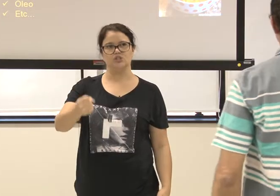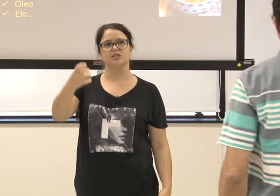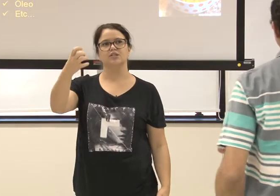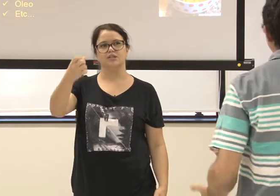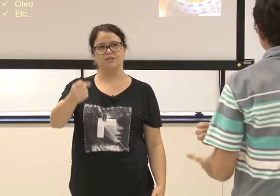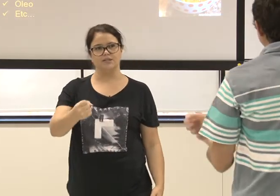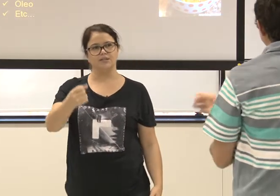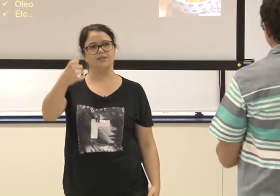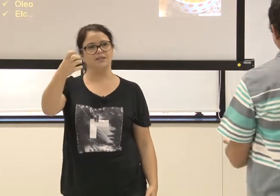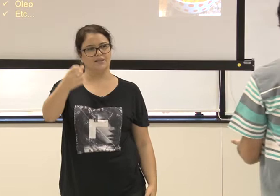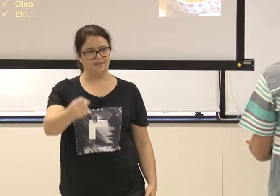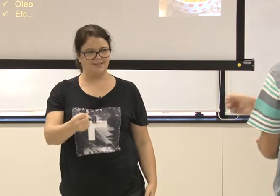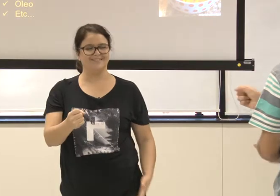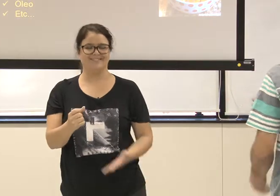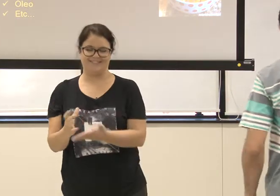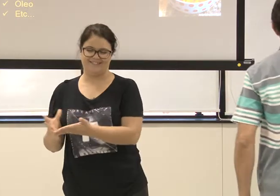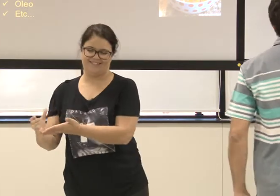É vaquinha, né?